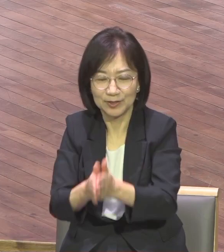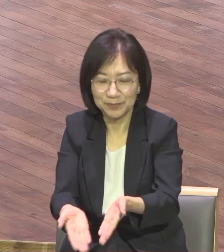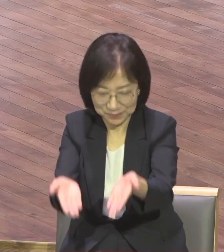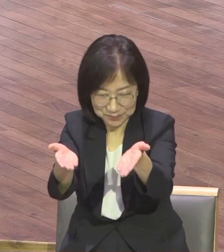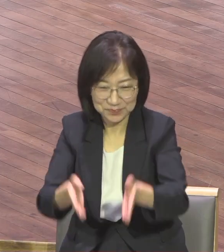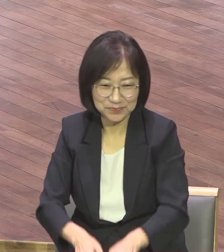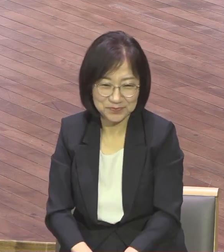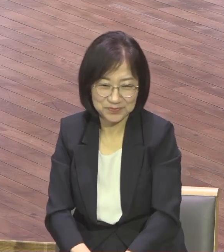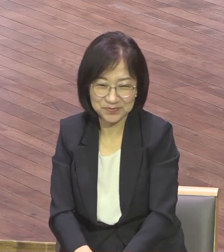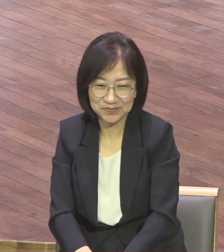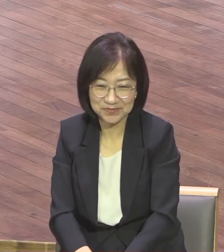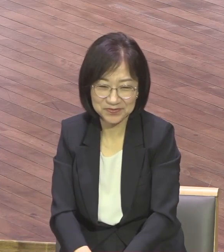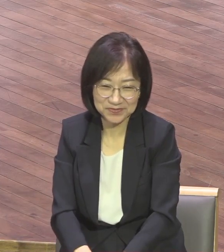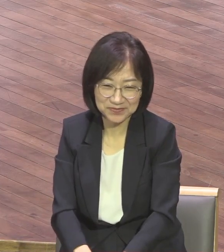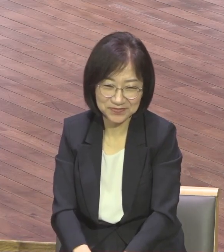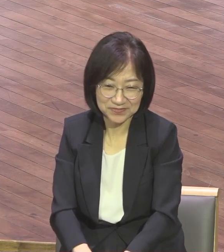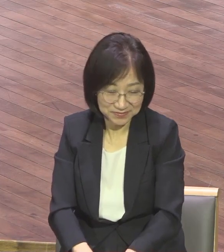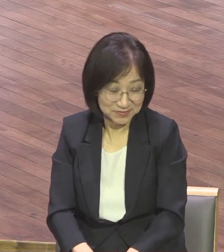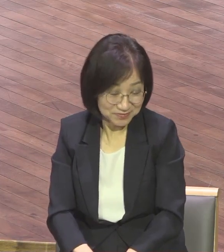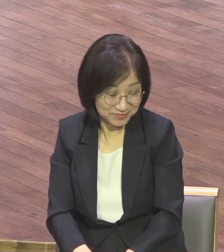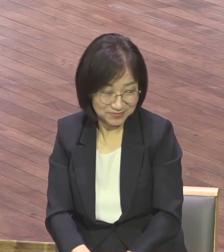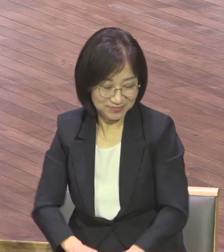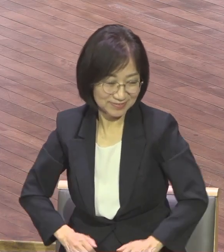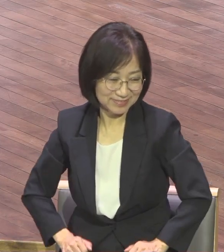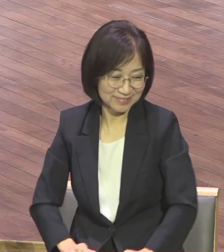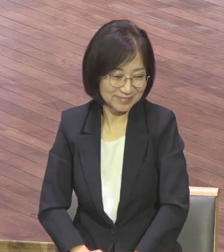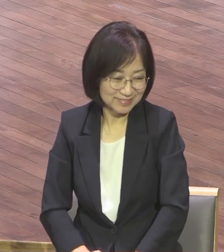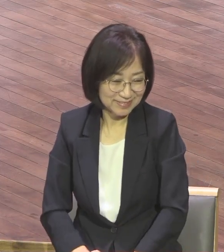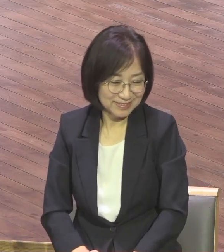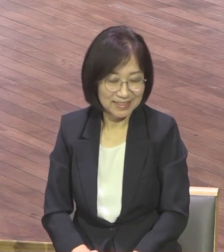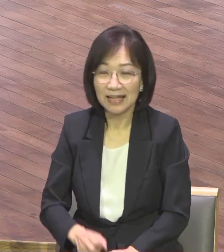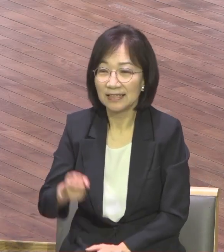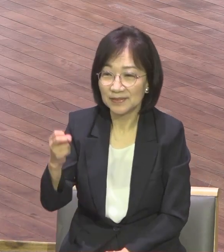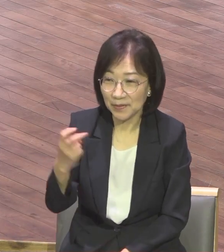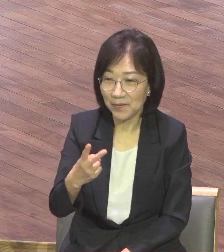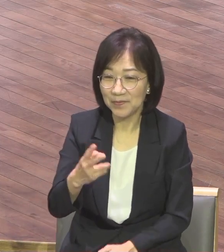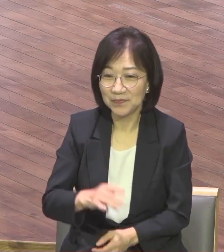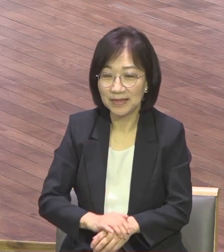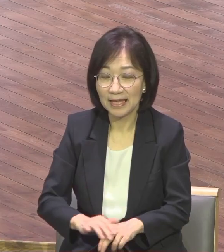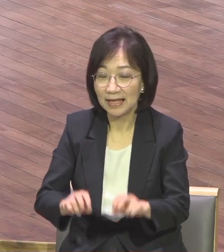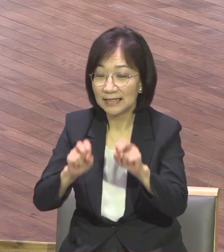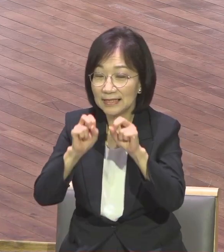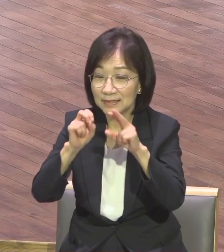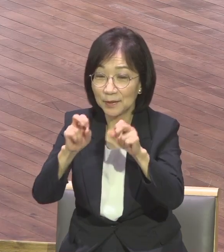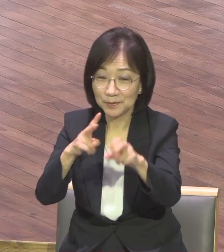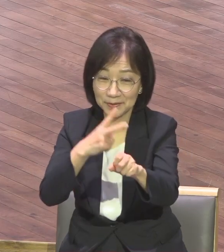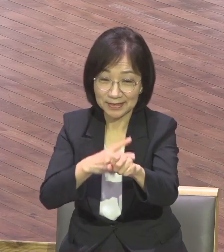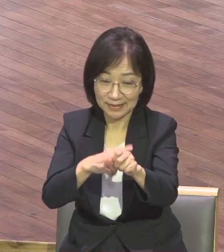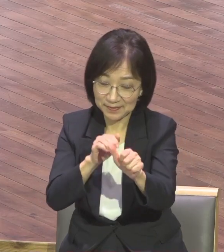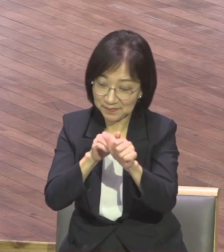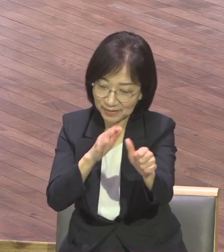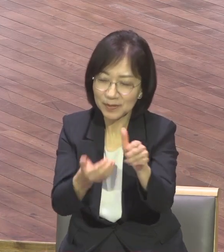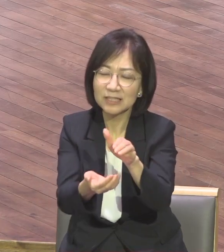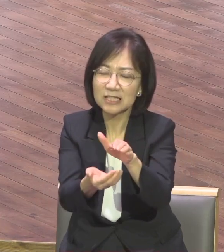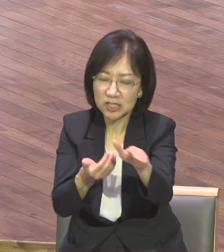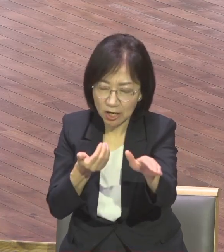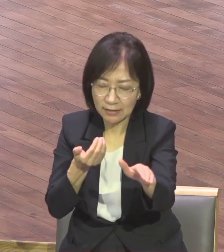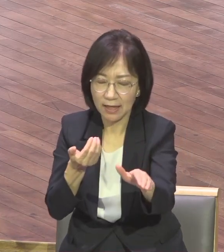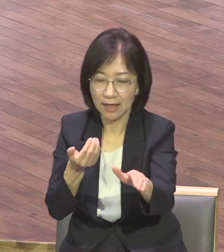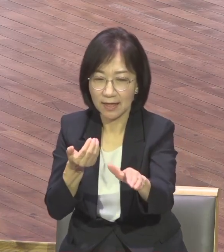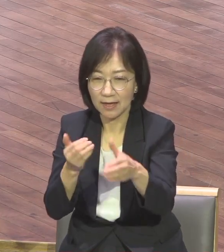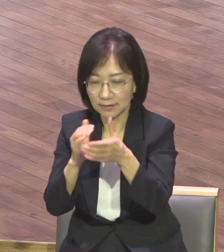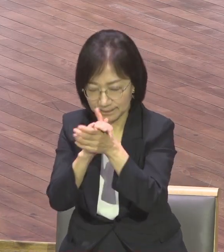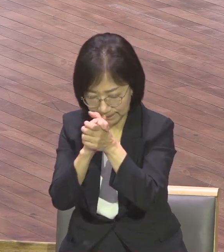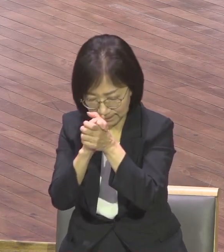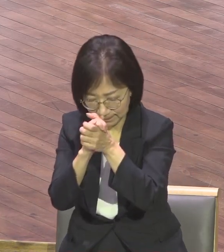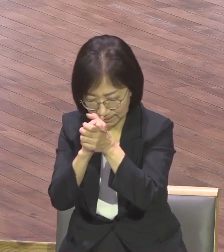자, 오늘 본문에 보면 성령의 인도하심을 따라서 선교사를 파송하기 전에 뭐 했다고요? 기도했어요. 주를 섬겨 금식할 때